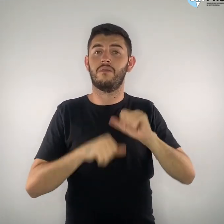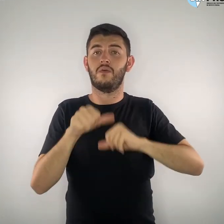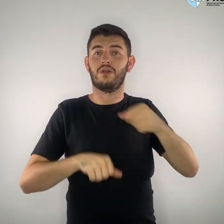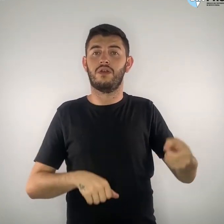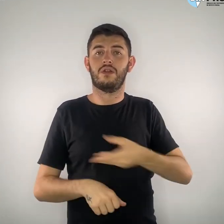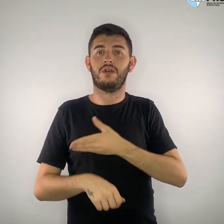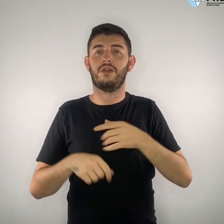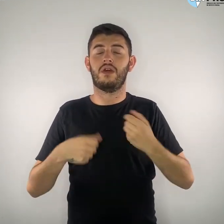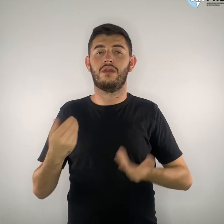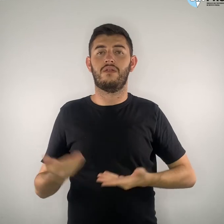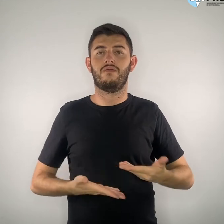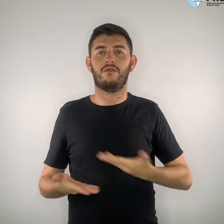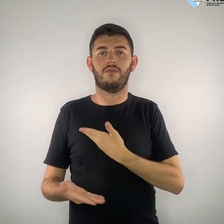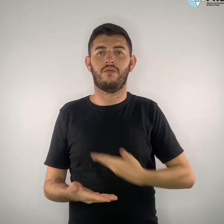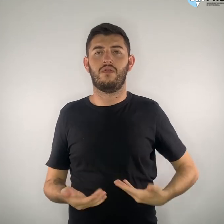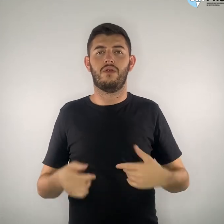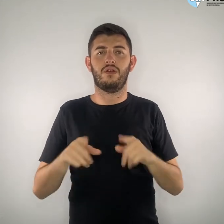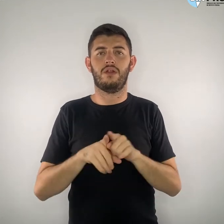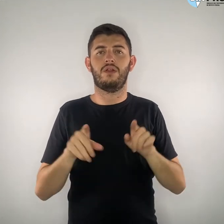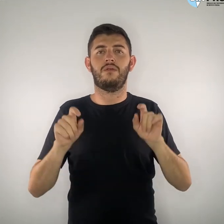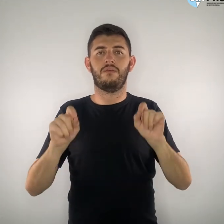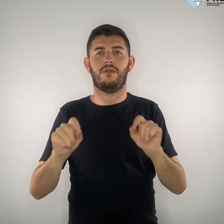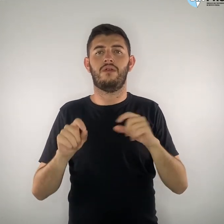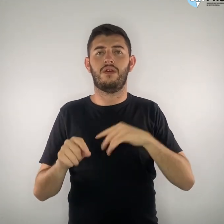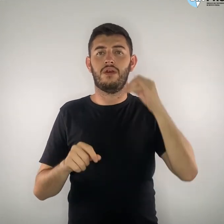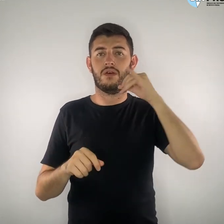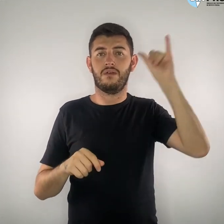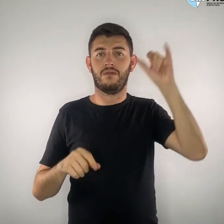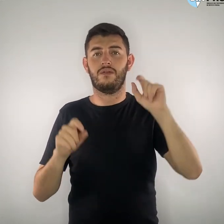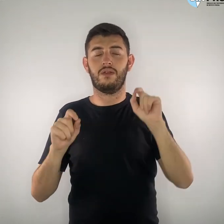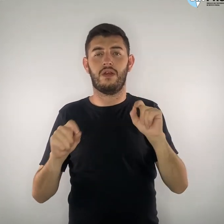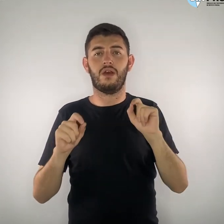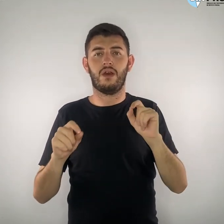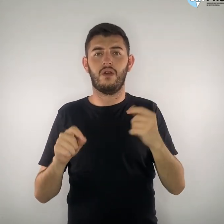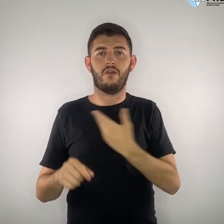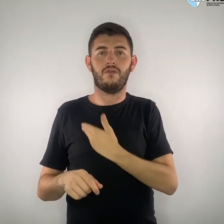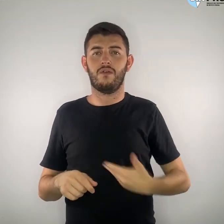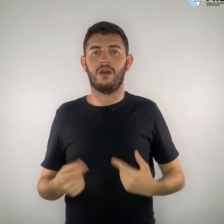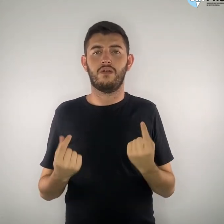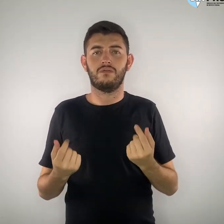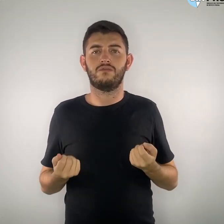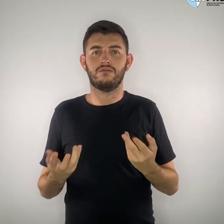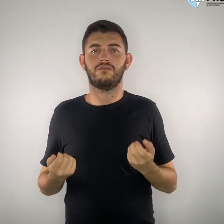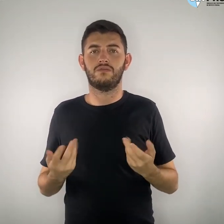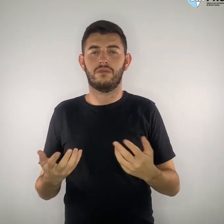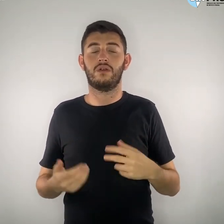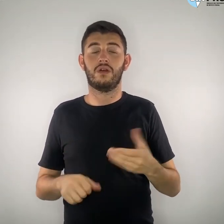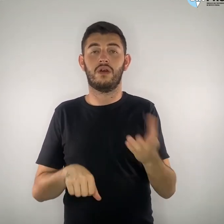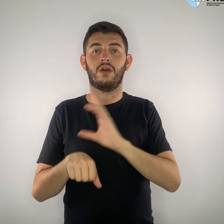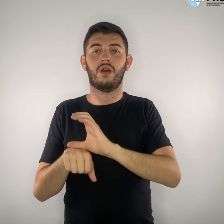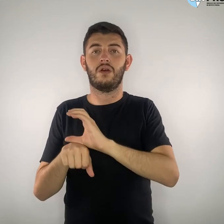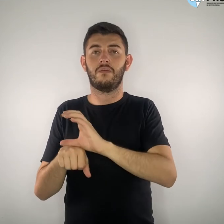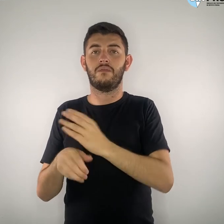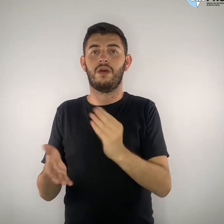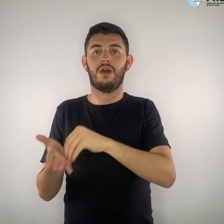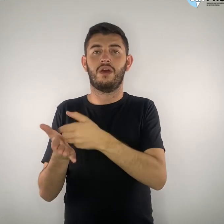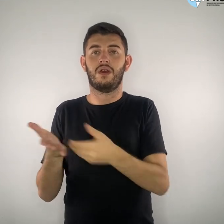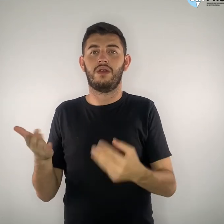público e desinchar o Estado. A PEC 32 gera o contrário disso. Na